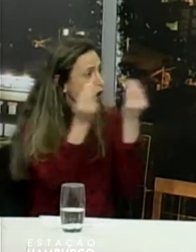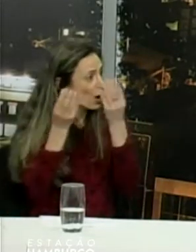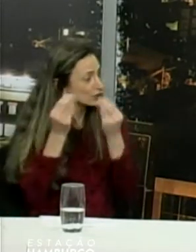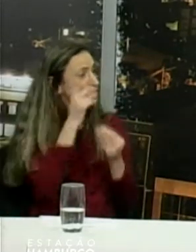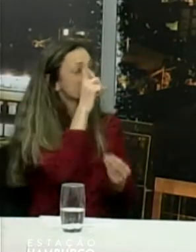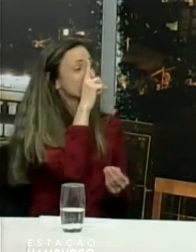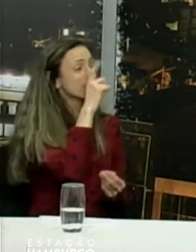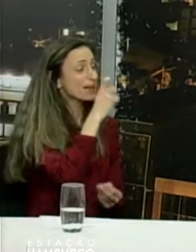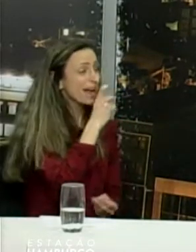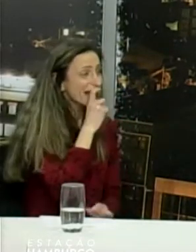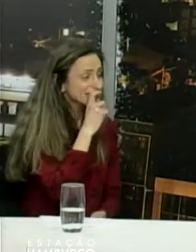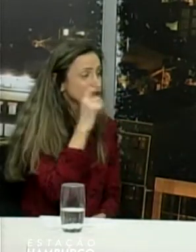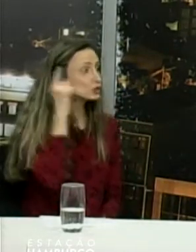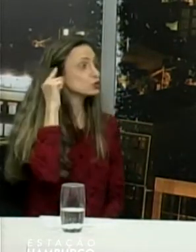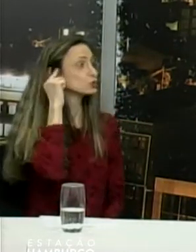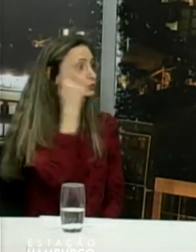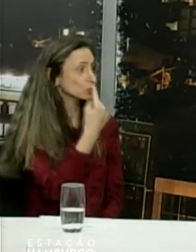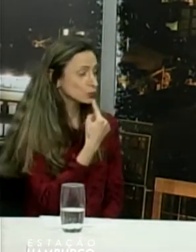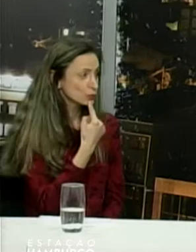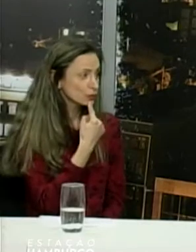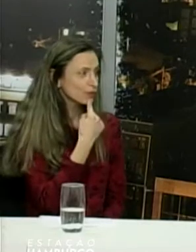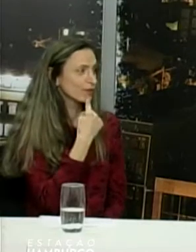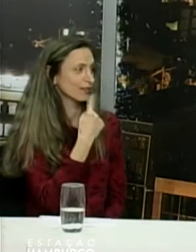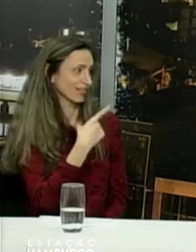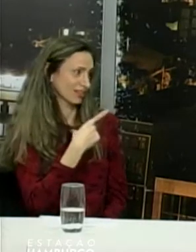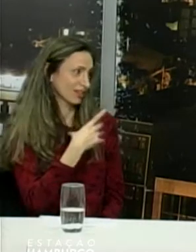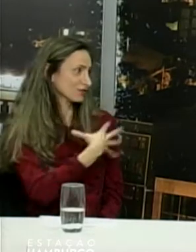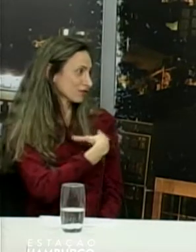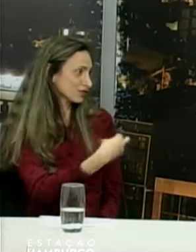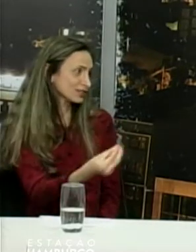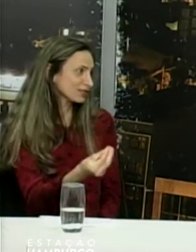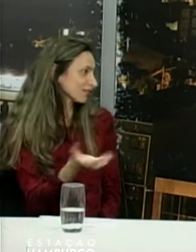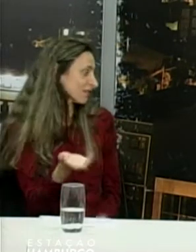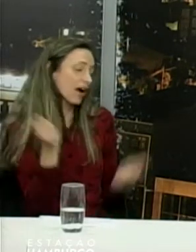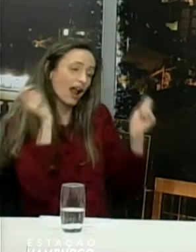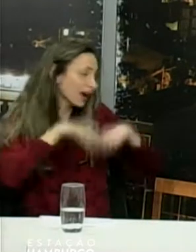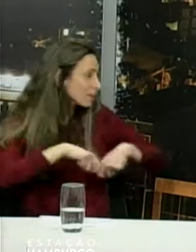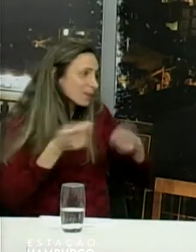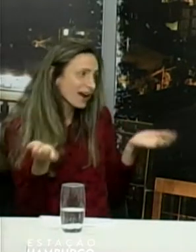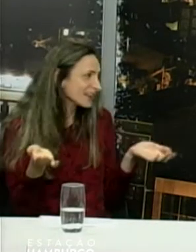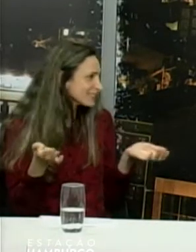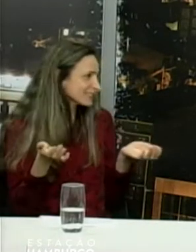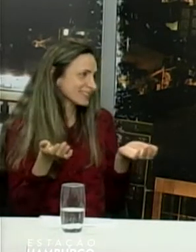Tem um monte de pais surdos. Perfeito. Sim, com filhos